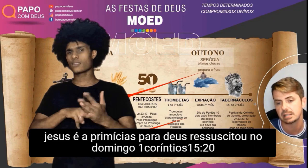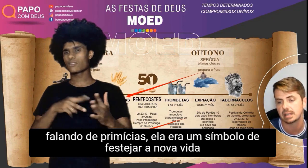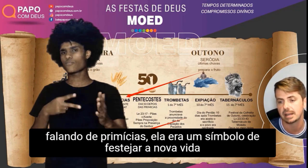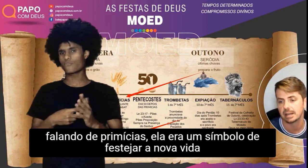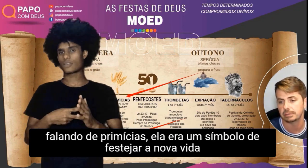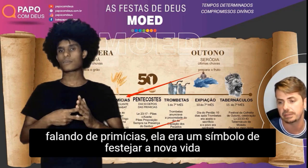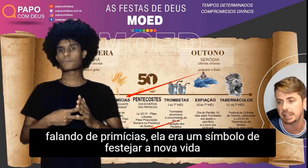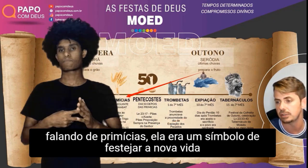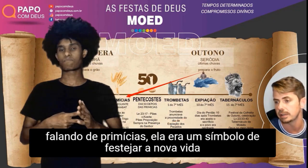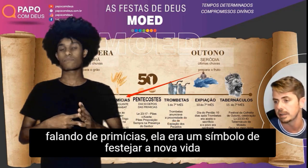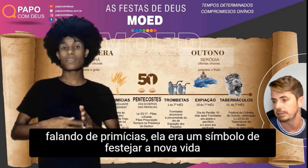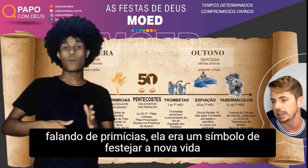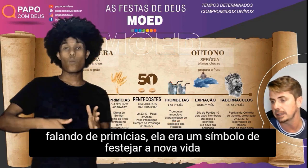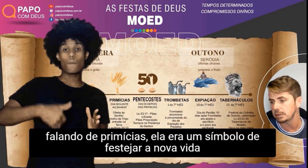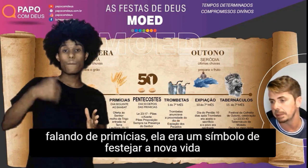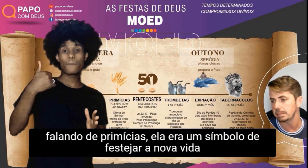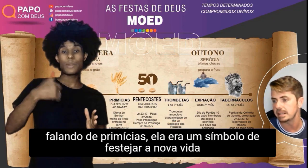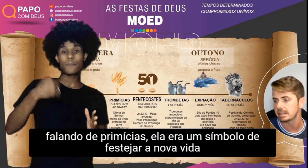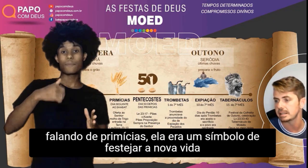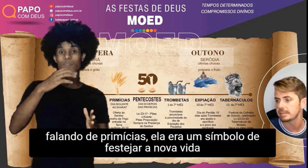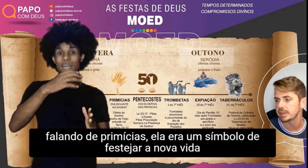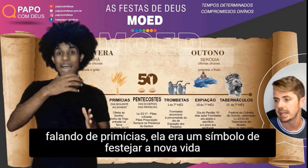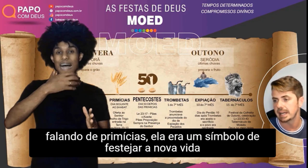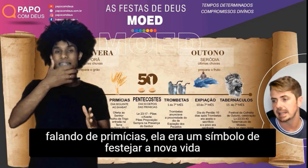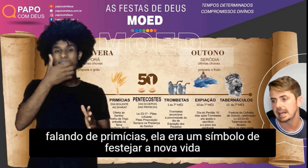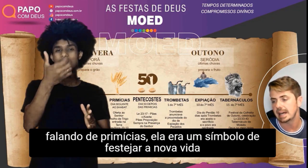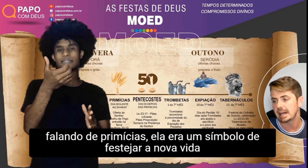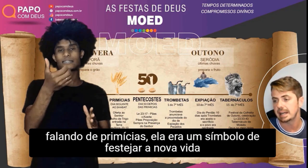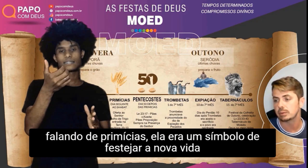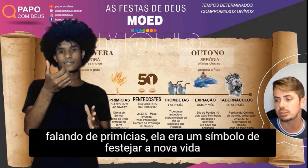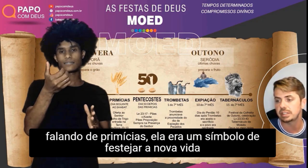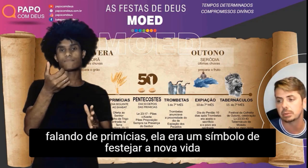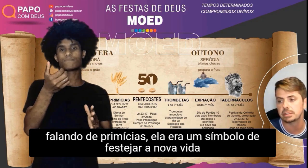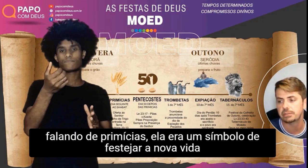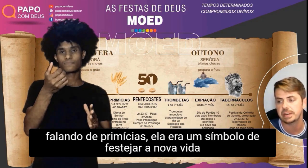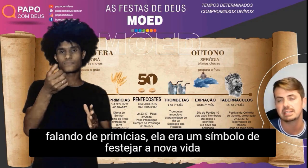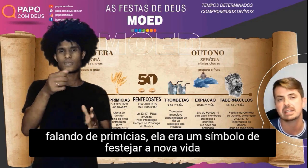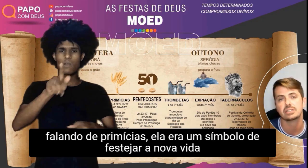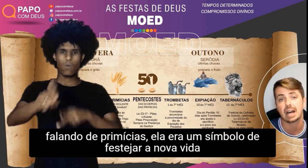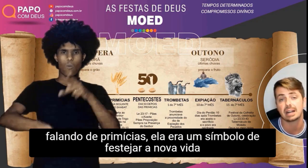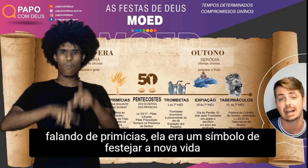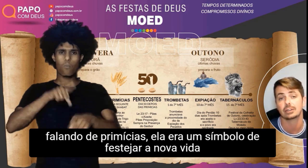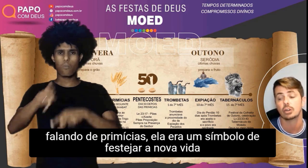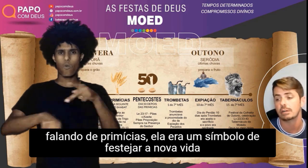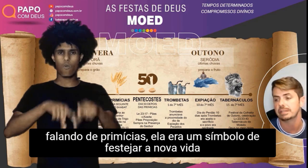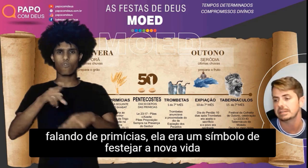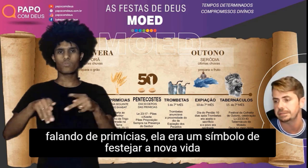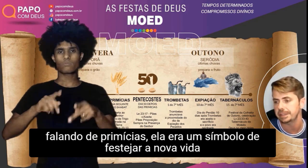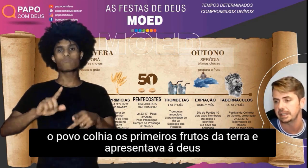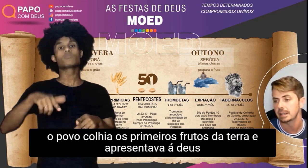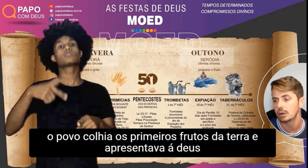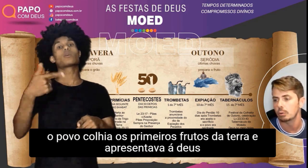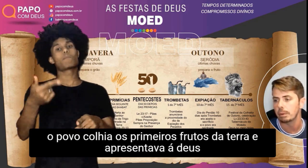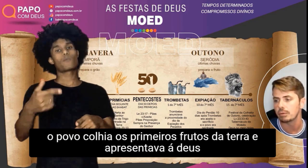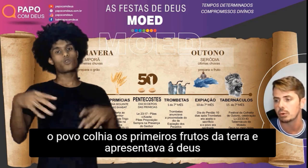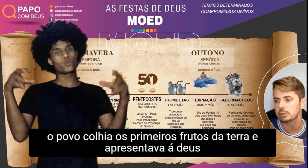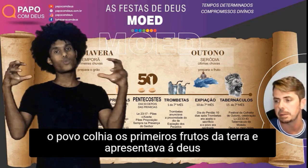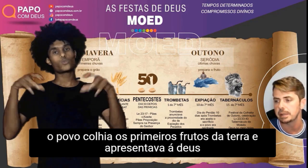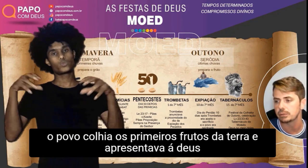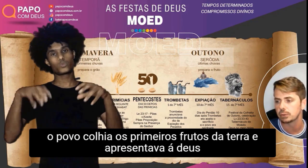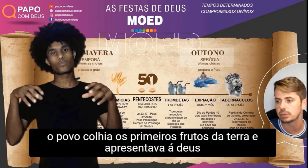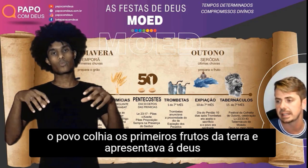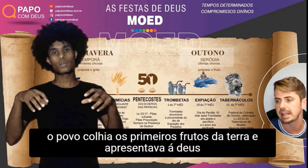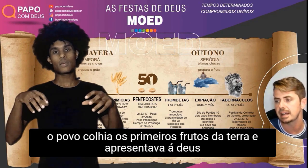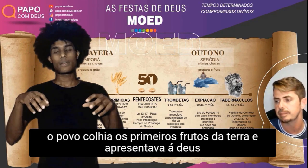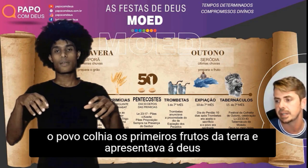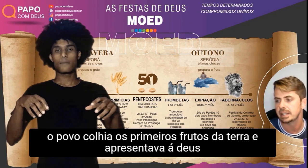Coríntios 15:20. Falando de primícias, ela era um símbolo de festejar a nova vida. O povo colhia os